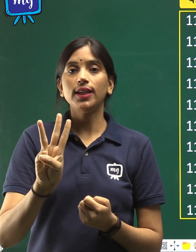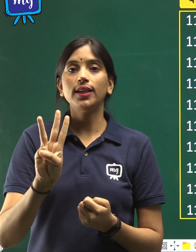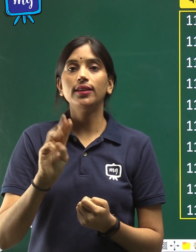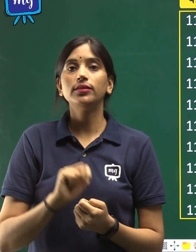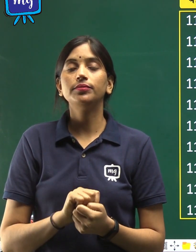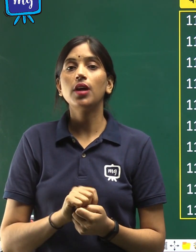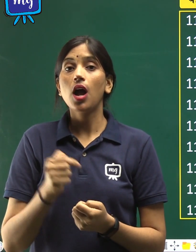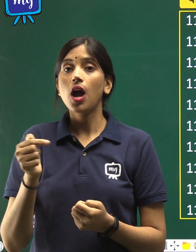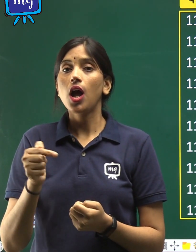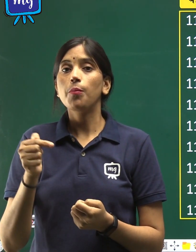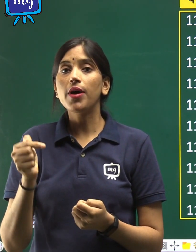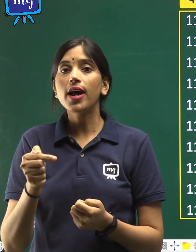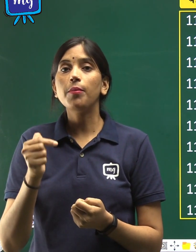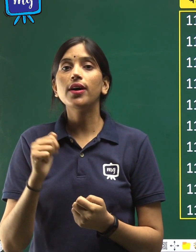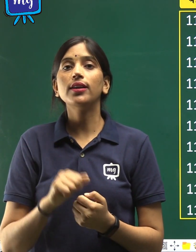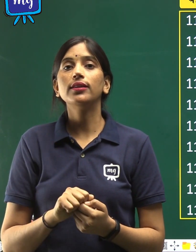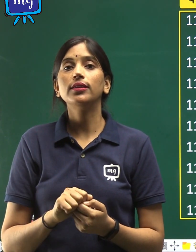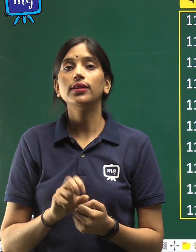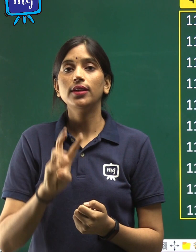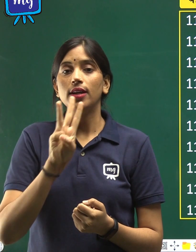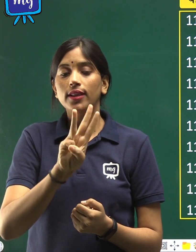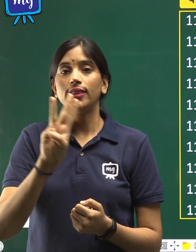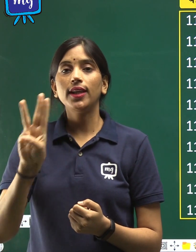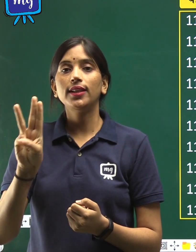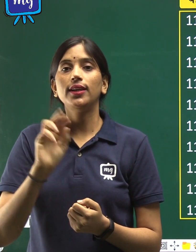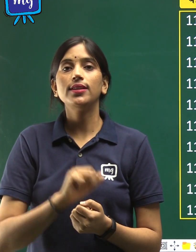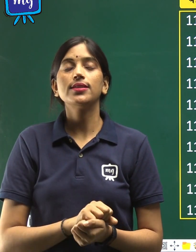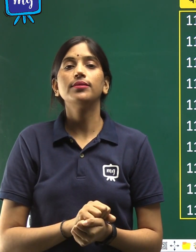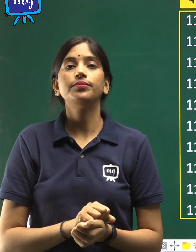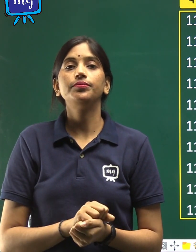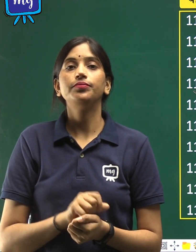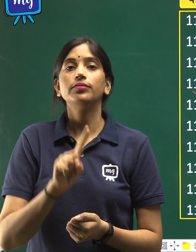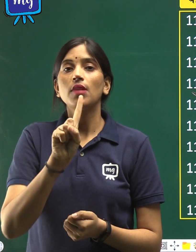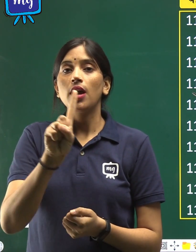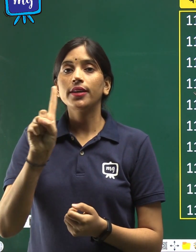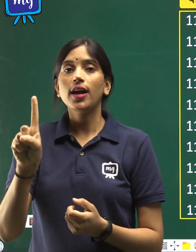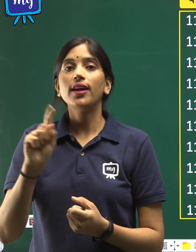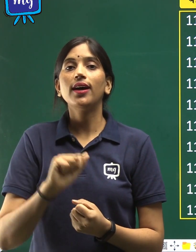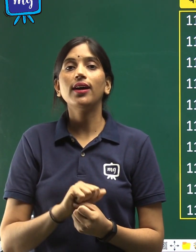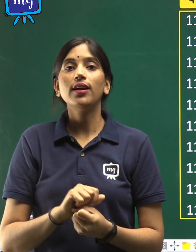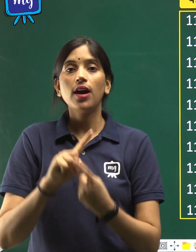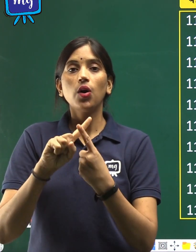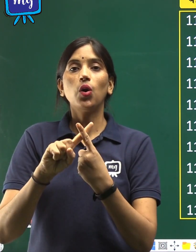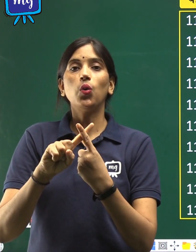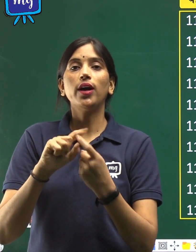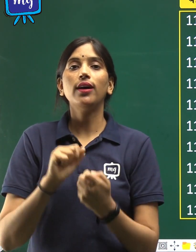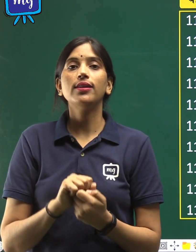3 बराबर 33। 11